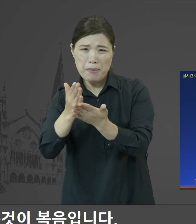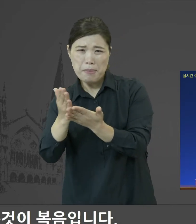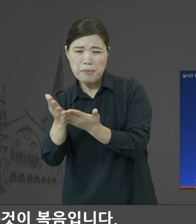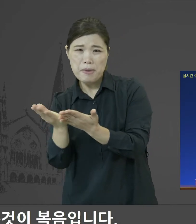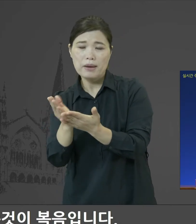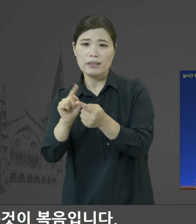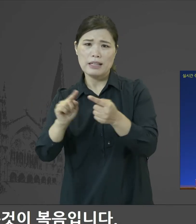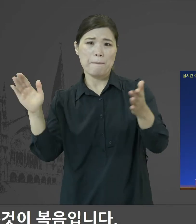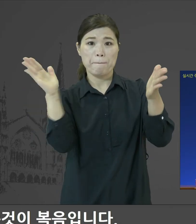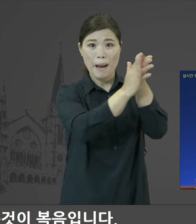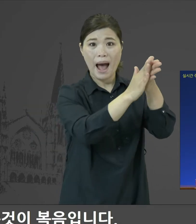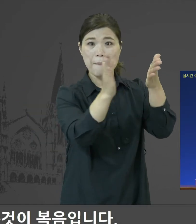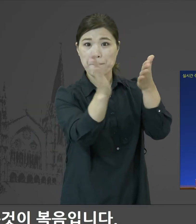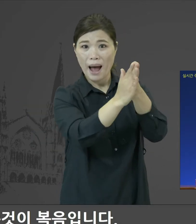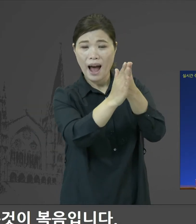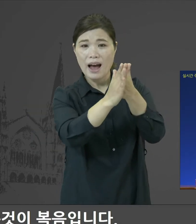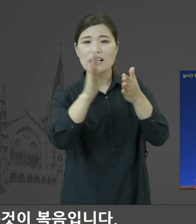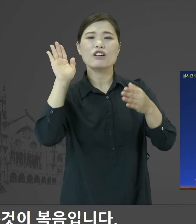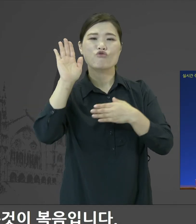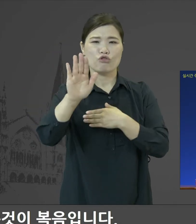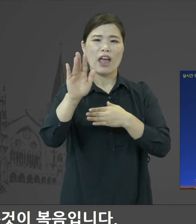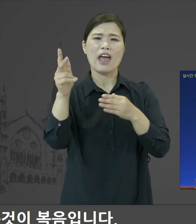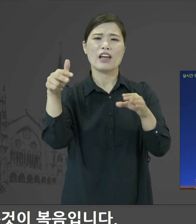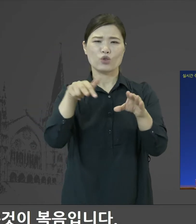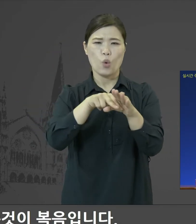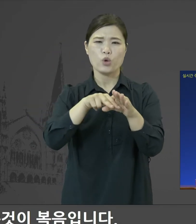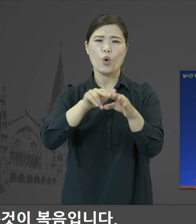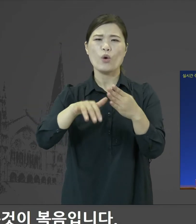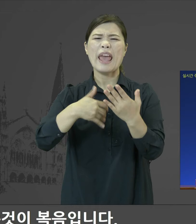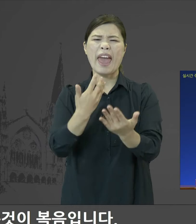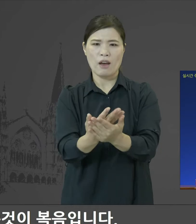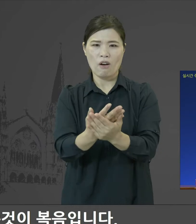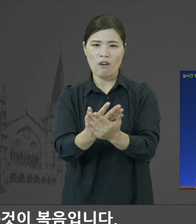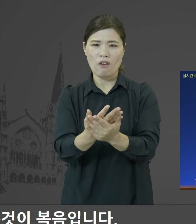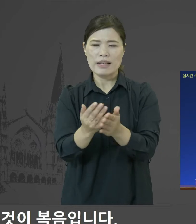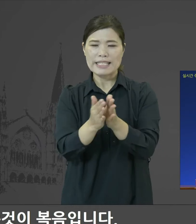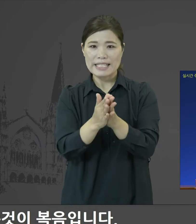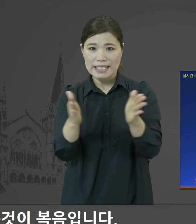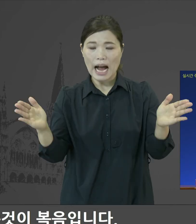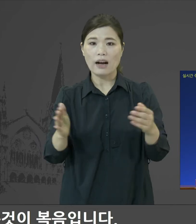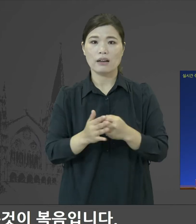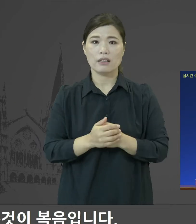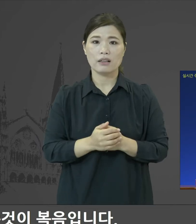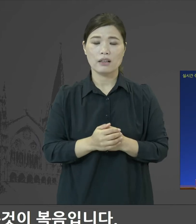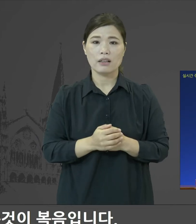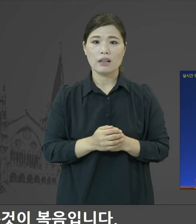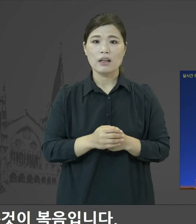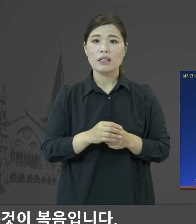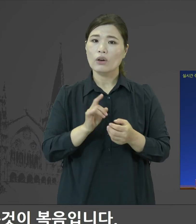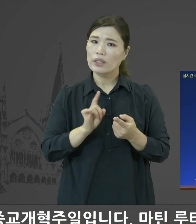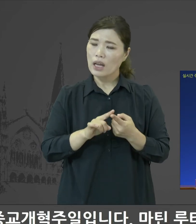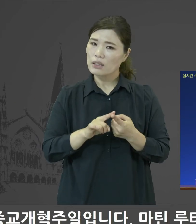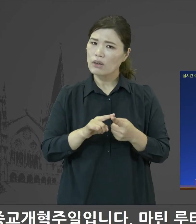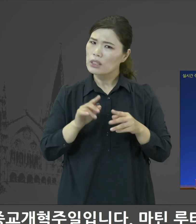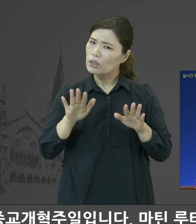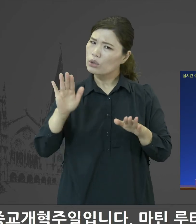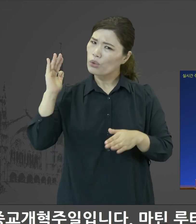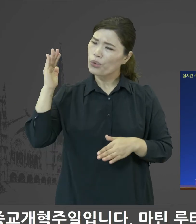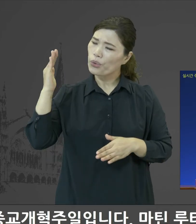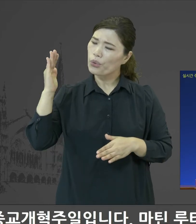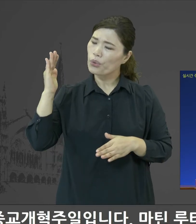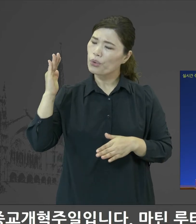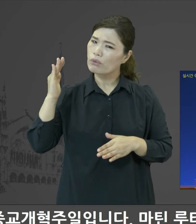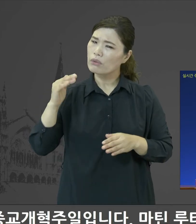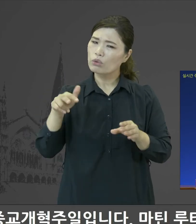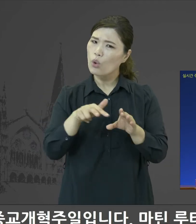시작이 됐는데, 사실은 근자에 우리가 종교개혁주의를 지킨다는 것이 우리에게